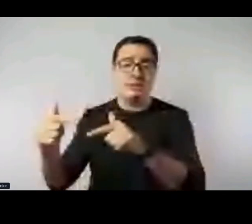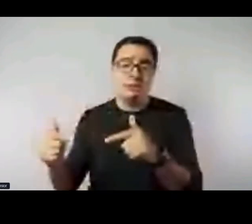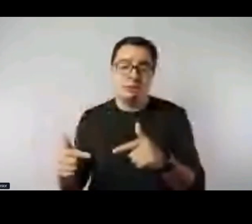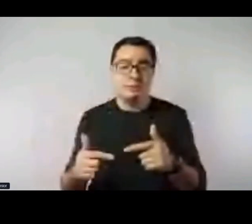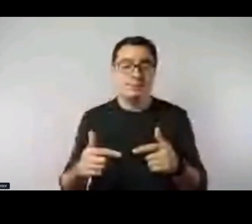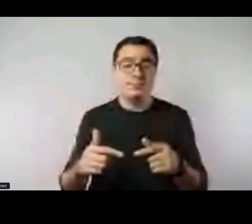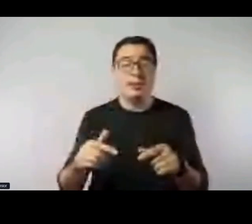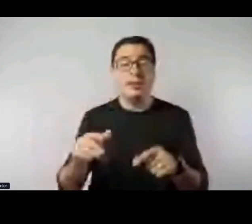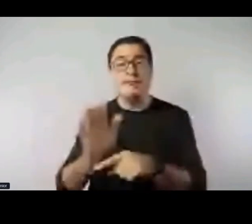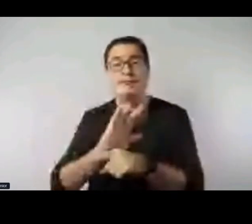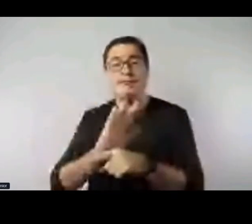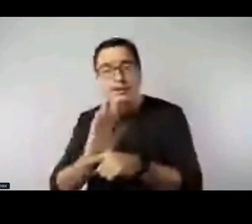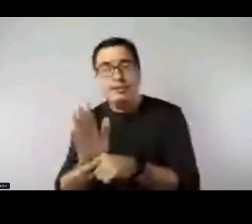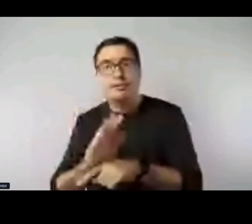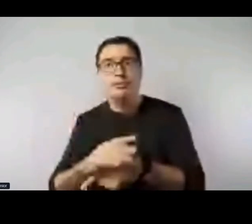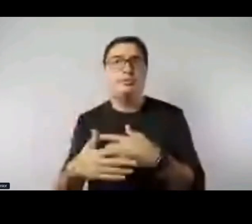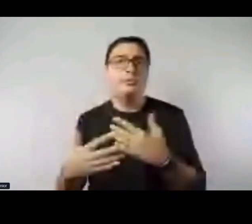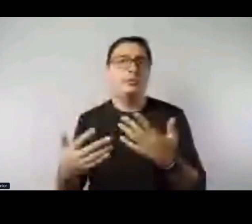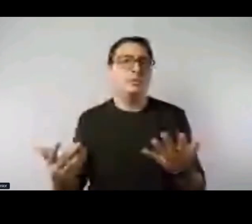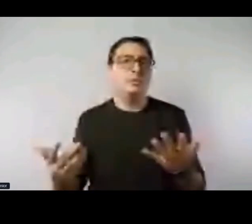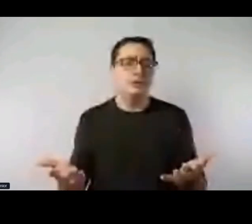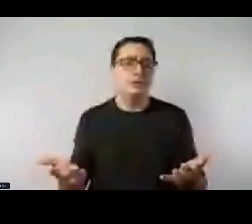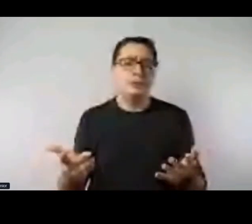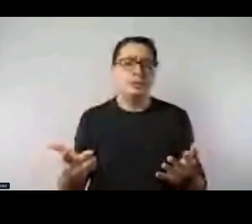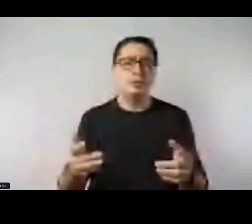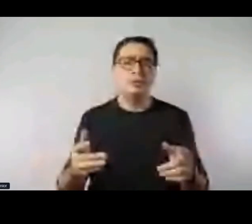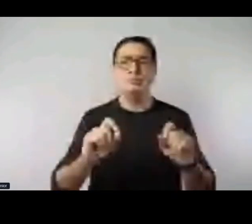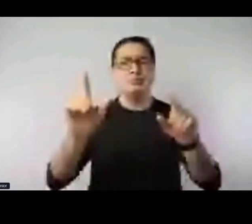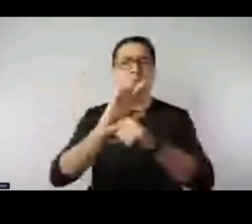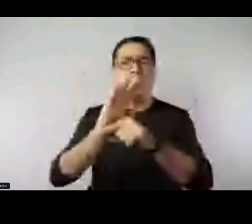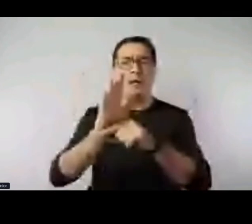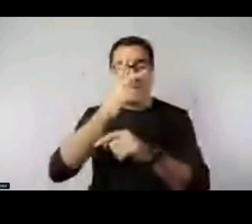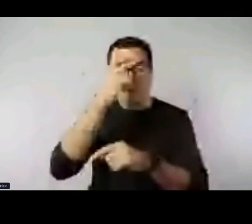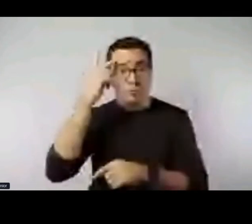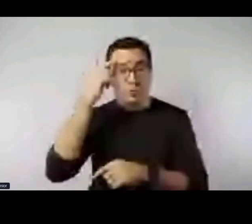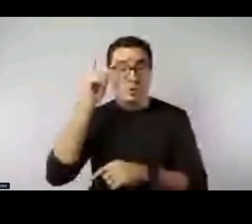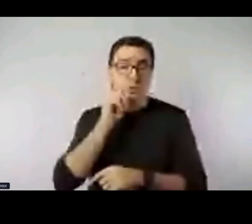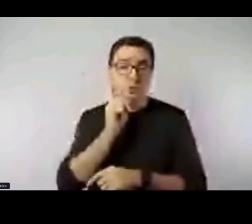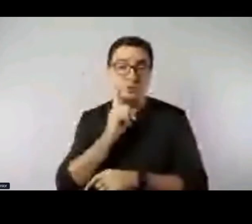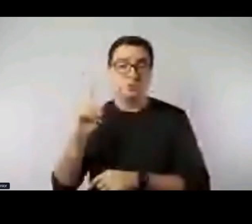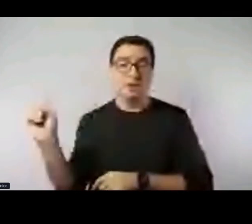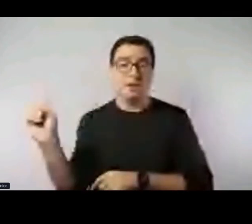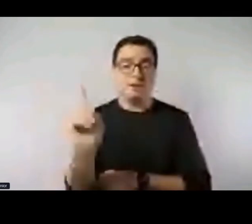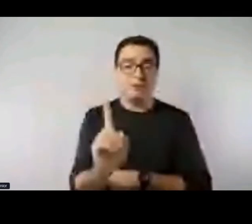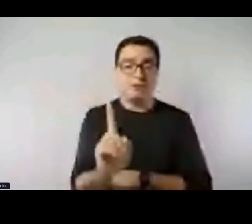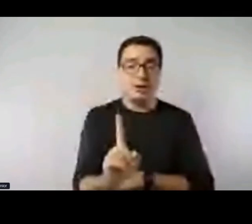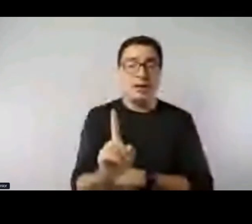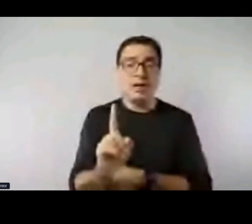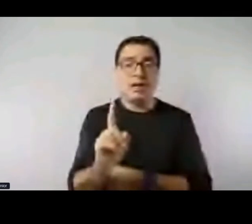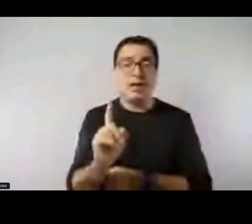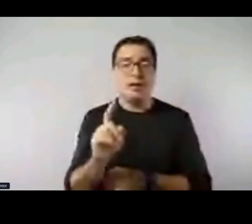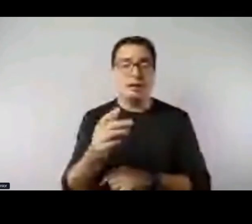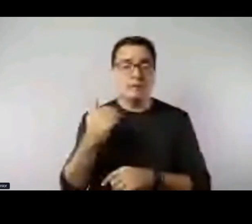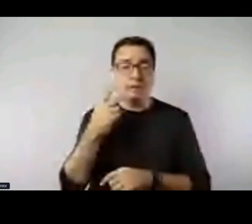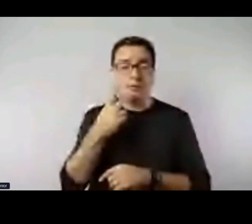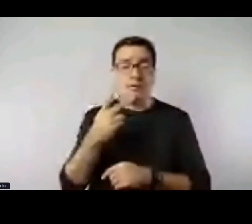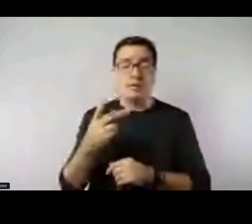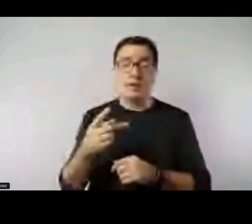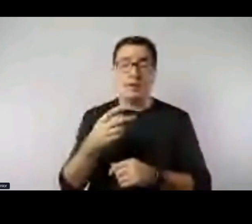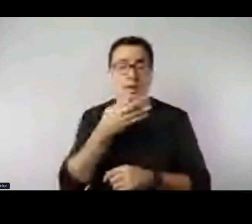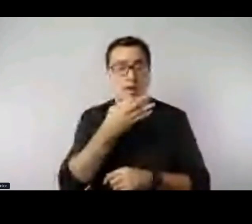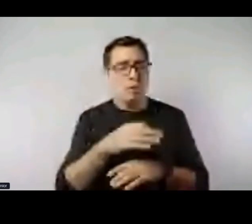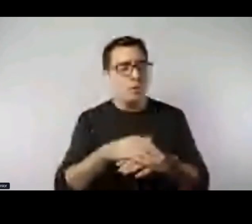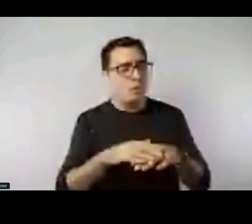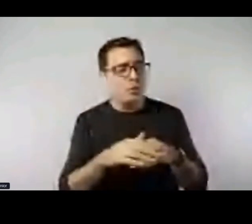filmes, enfim, em cinema, uma pessoa surda, esses dias estava comentando como pedir